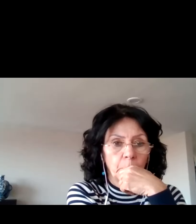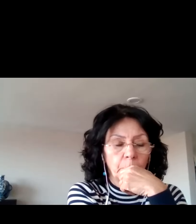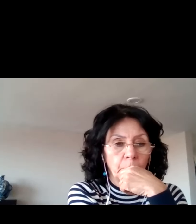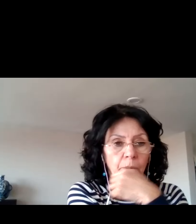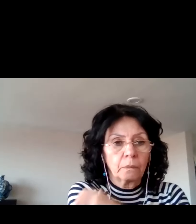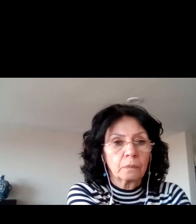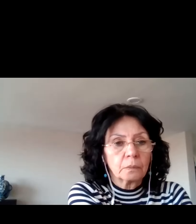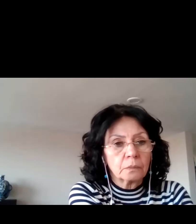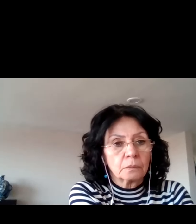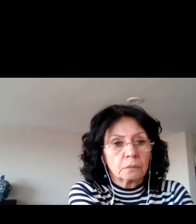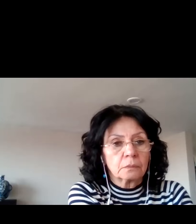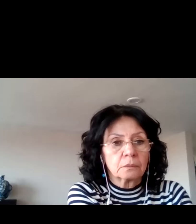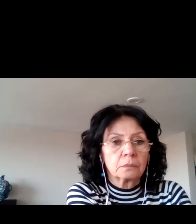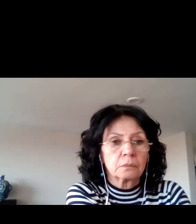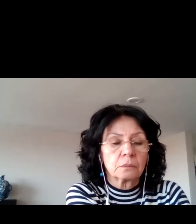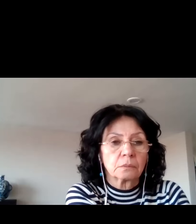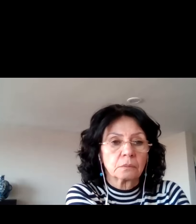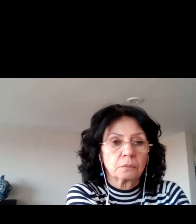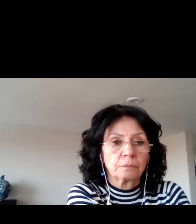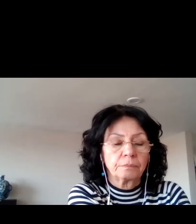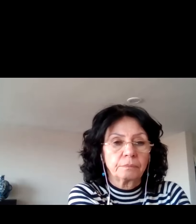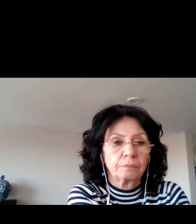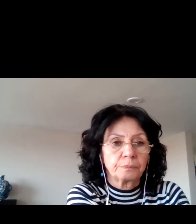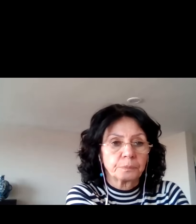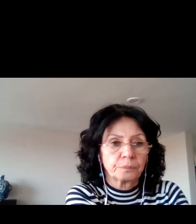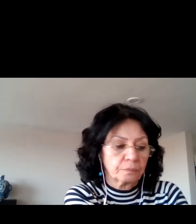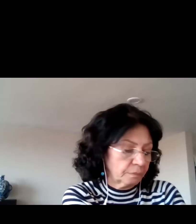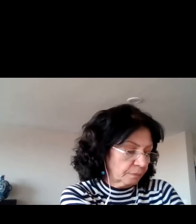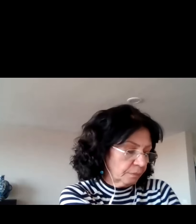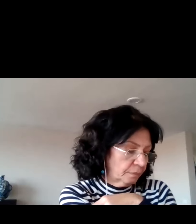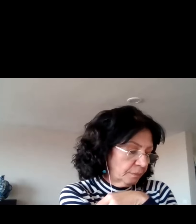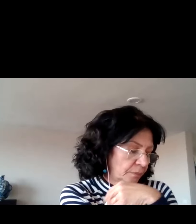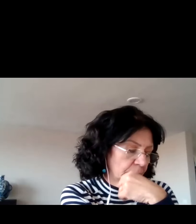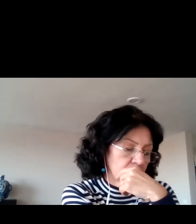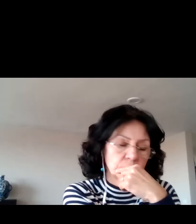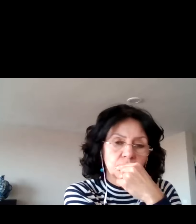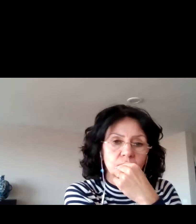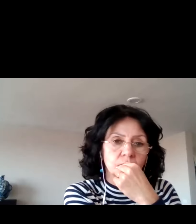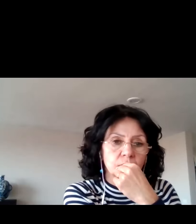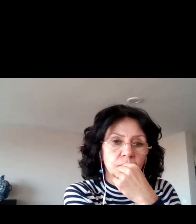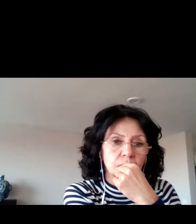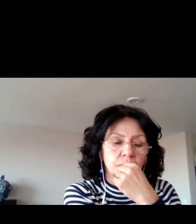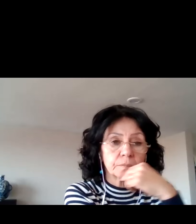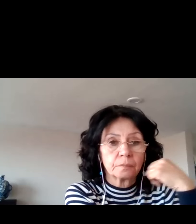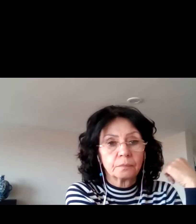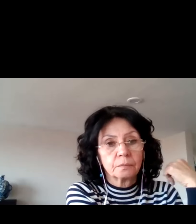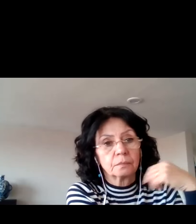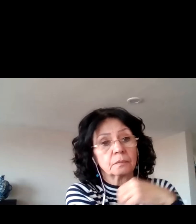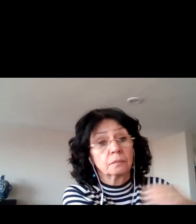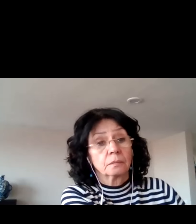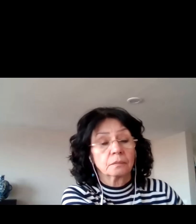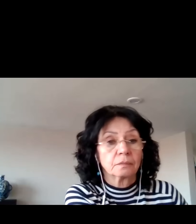política de privacidad, que tengamos las medidas, y ahorita también lo vamos a ver un poquito más adelante, que